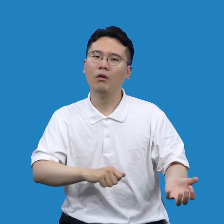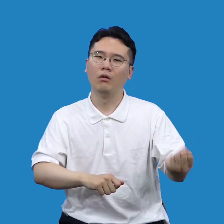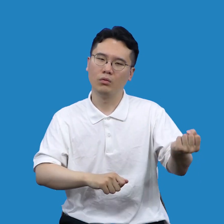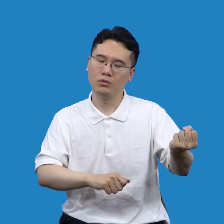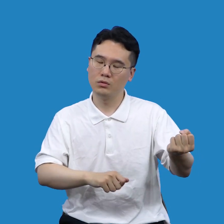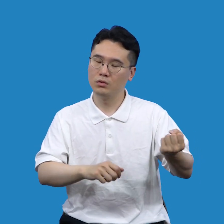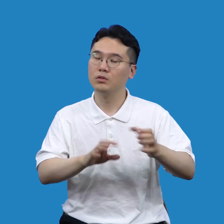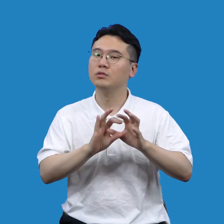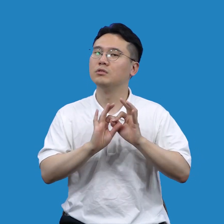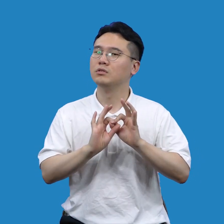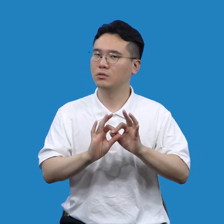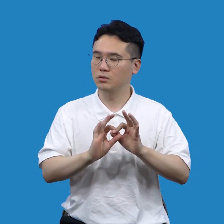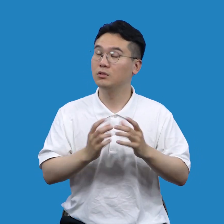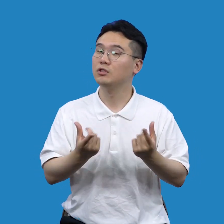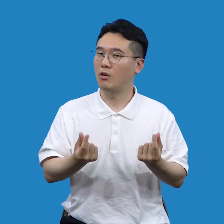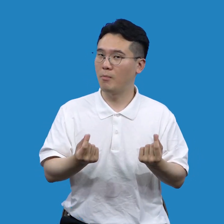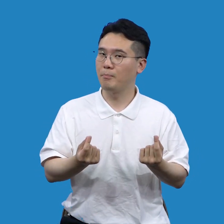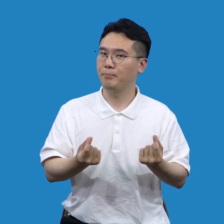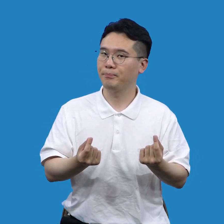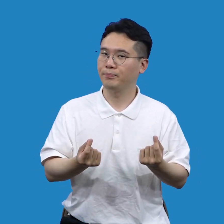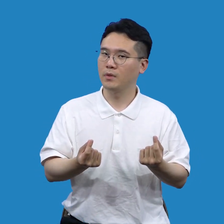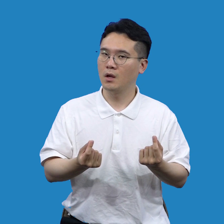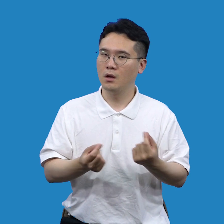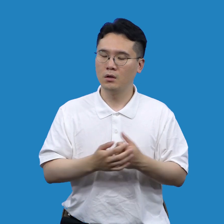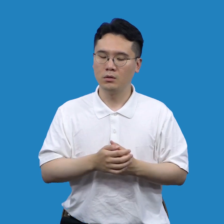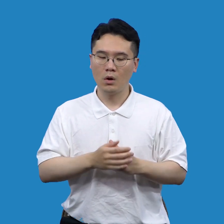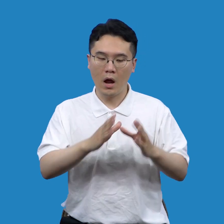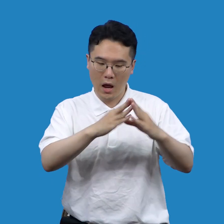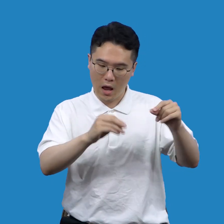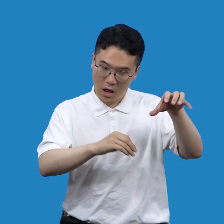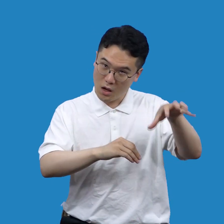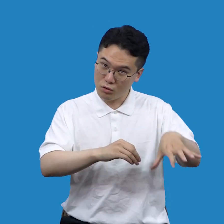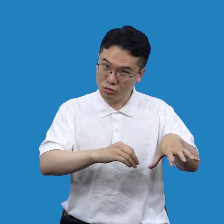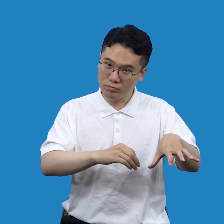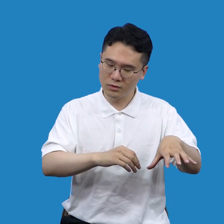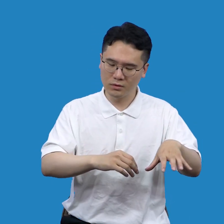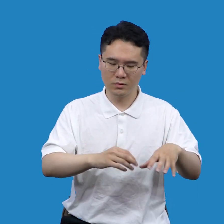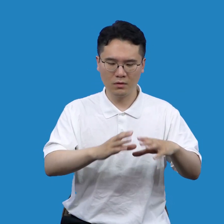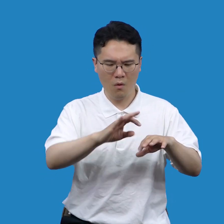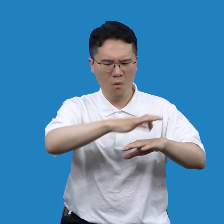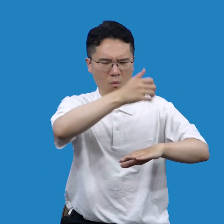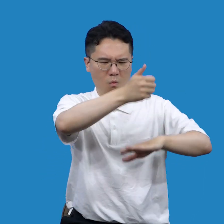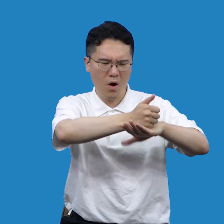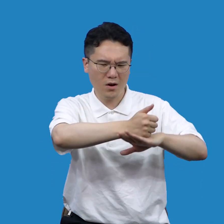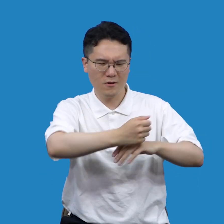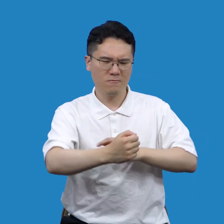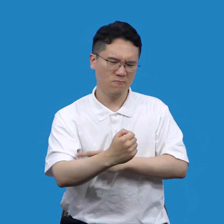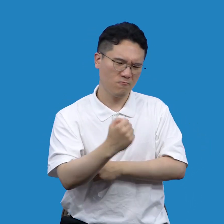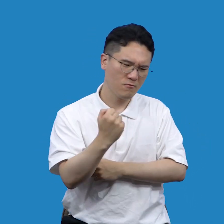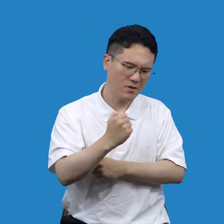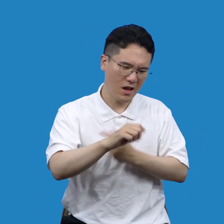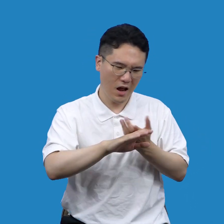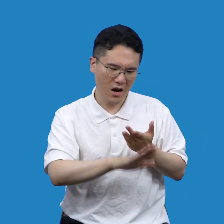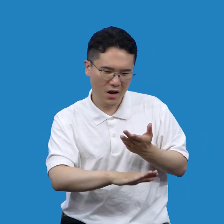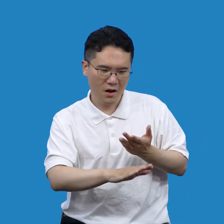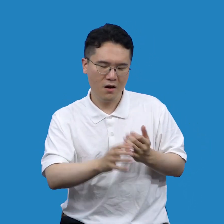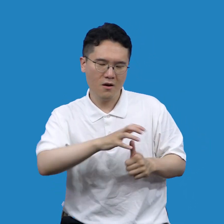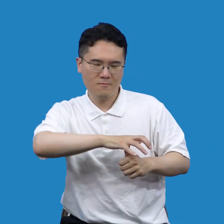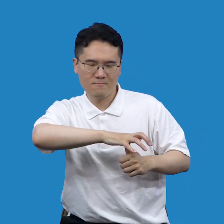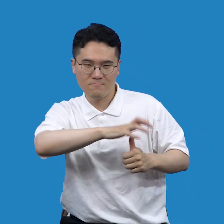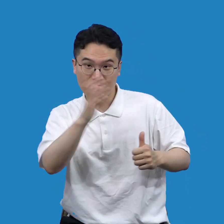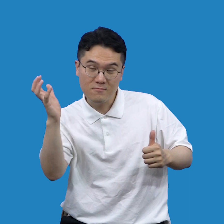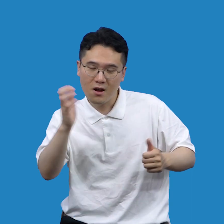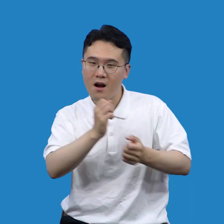것처럼, 그리고 마침내 애굽의 바로의 권세에서부터 해방되어 자유를 얻은 것처럼,